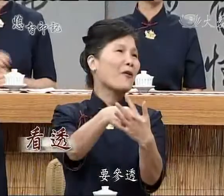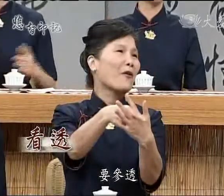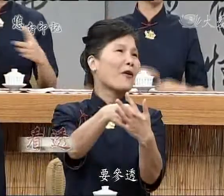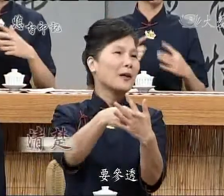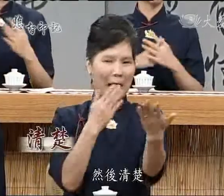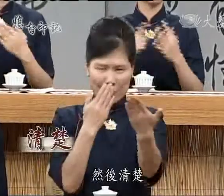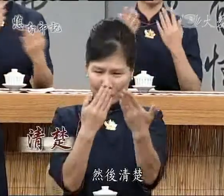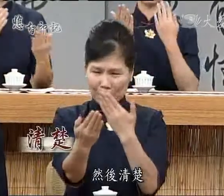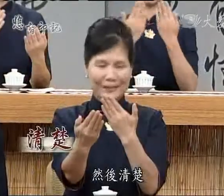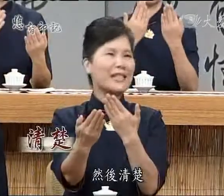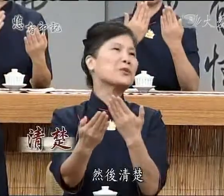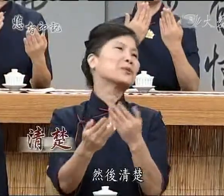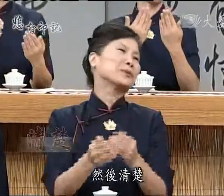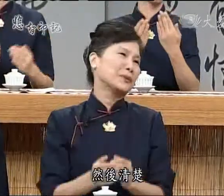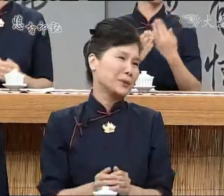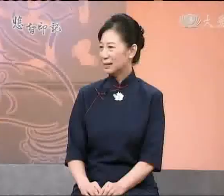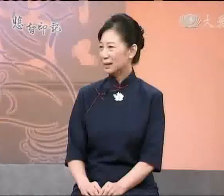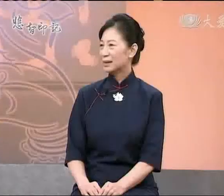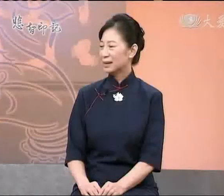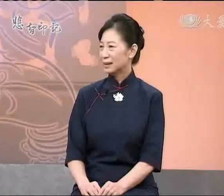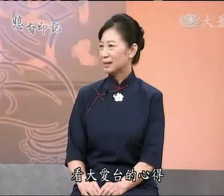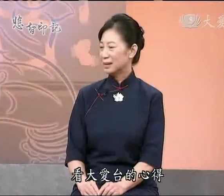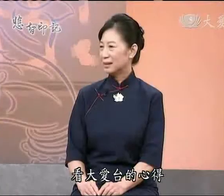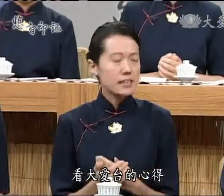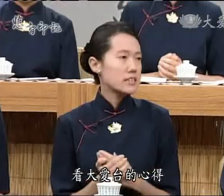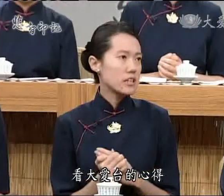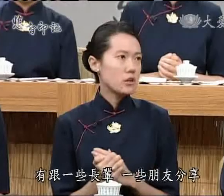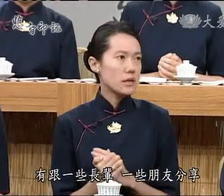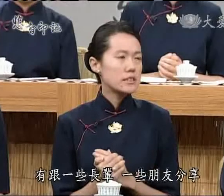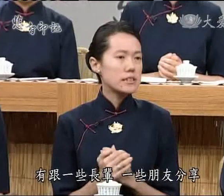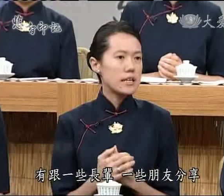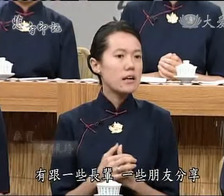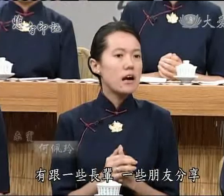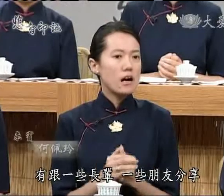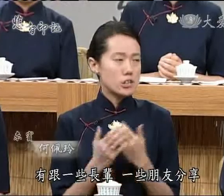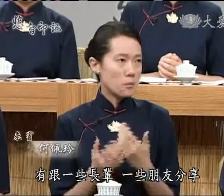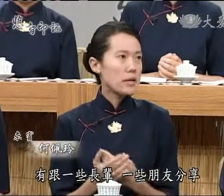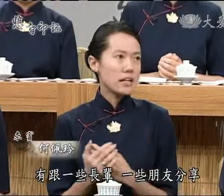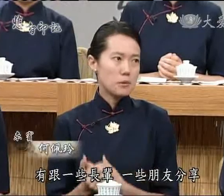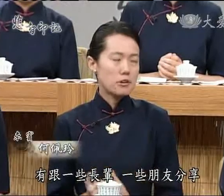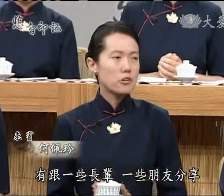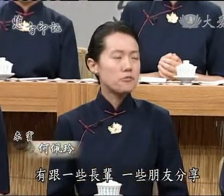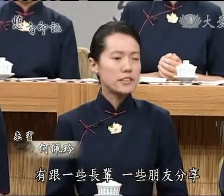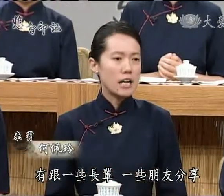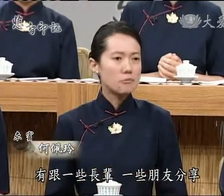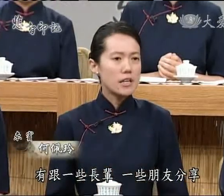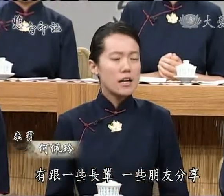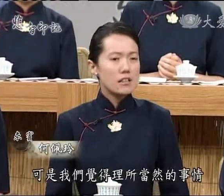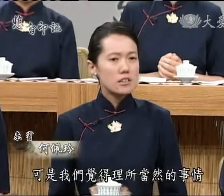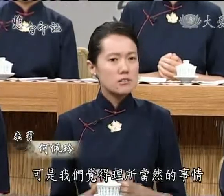透跟 然后 看清 清楚，是 看待他的心得，有跟一些长辈啊、一些朋友分享，可是